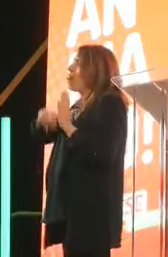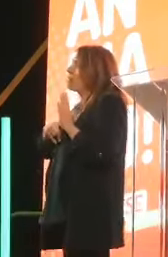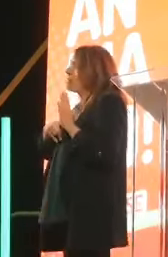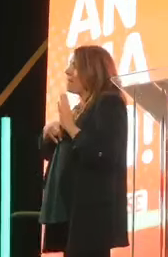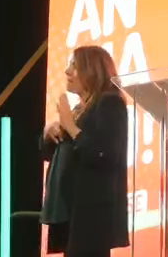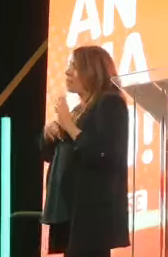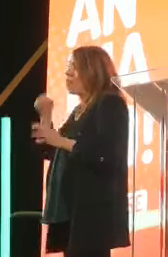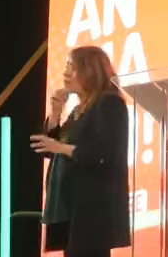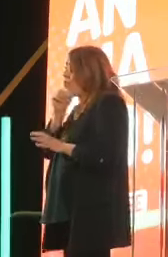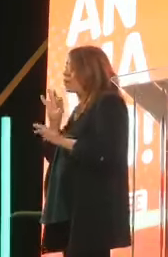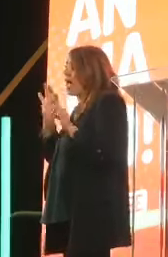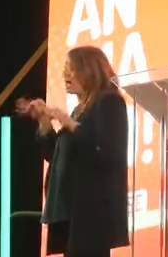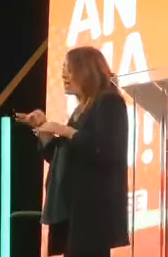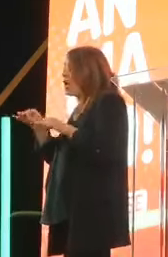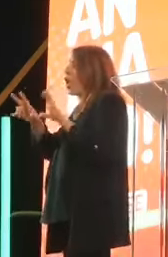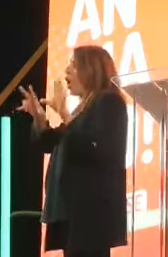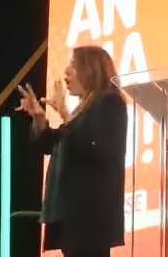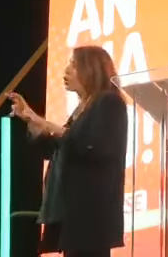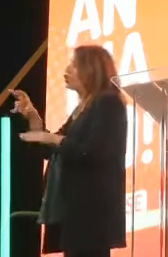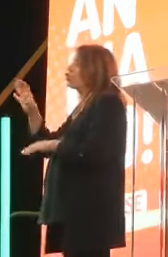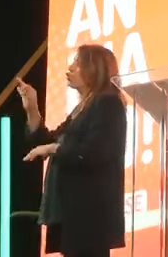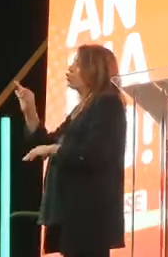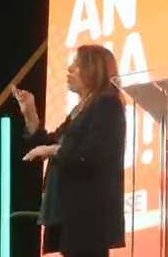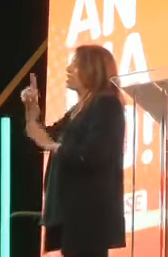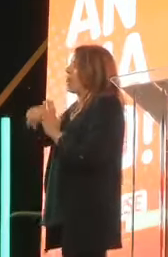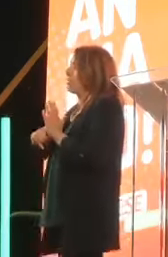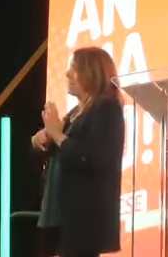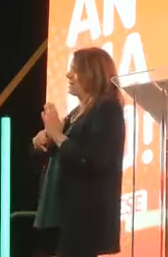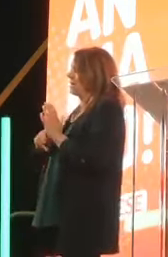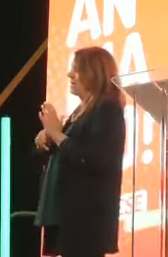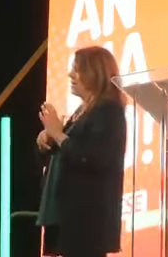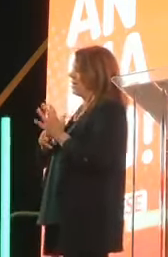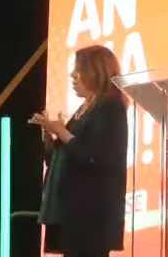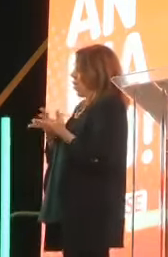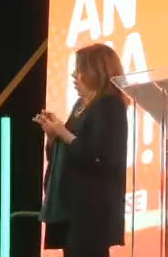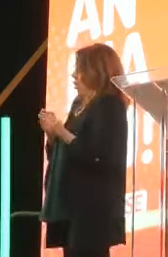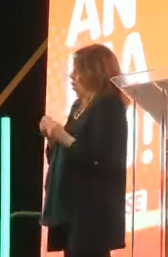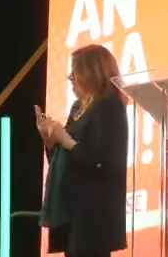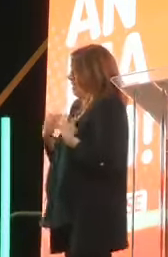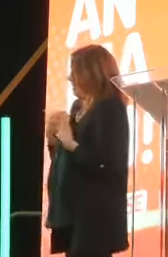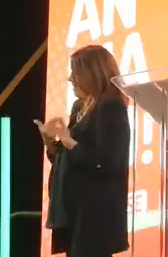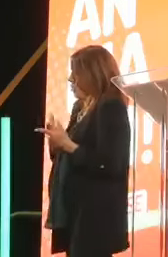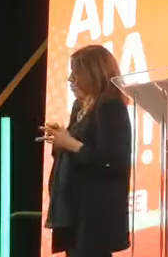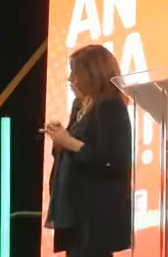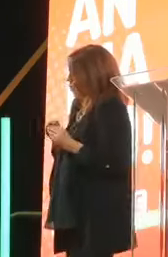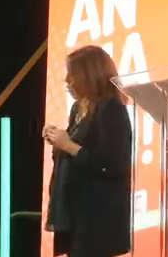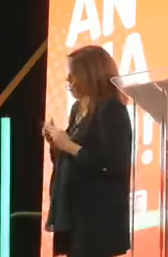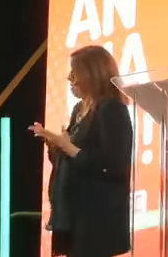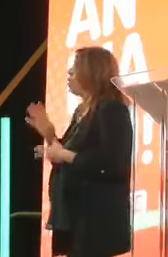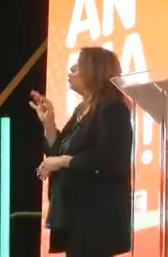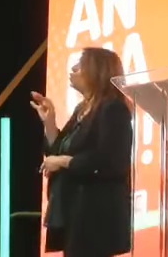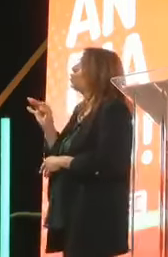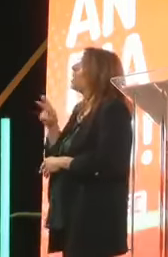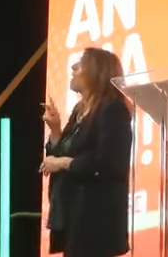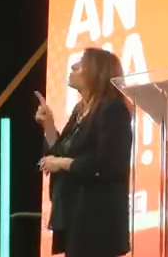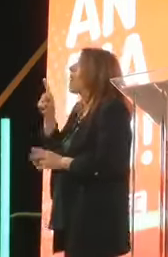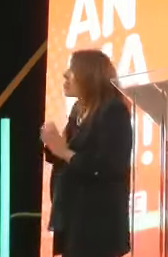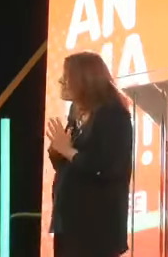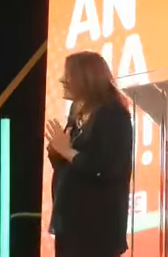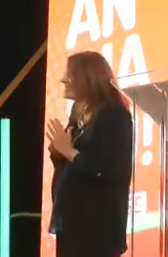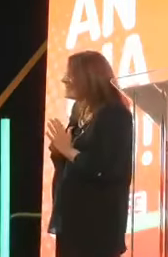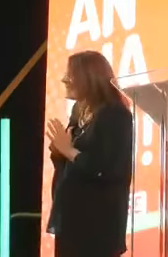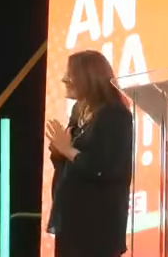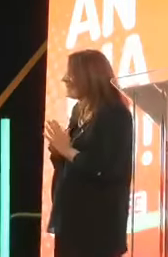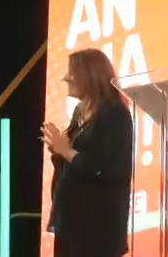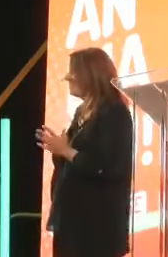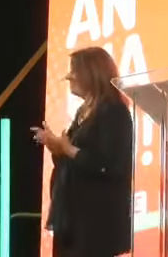mutuo è arrivato a costarle 850 euro al mese. Ma come fai a vivere con 50 euro al mese? Di questo